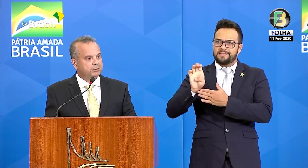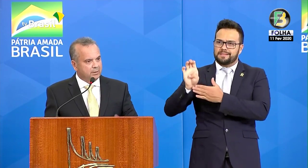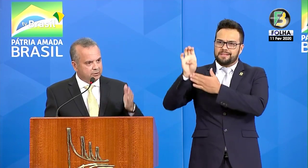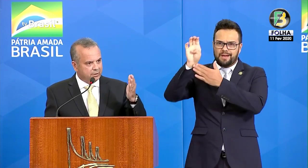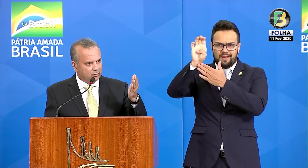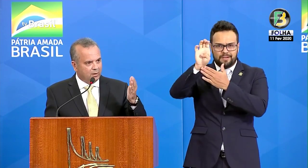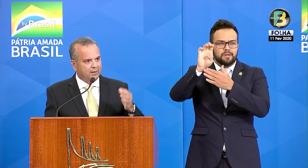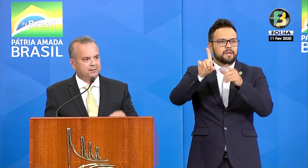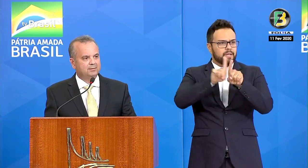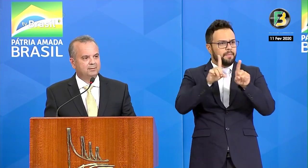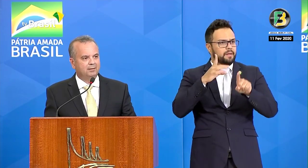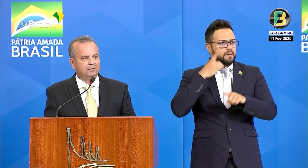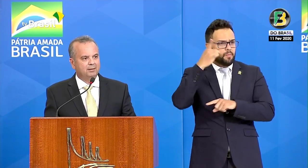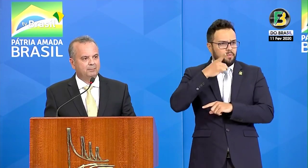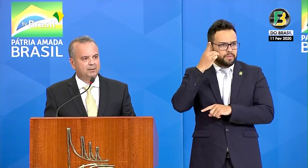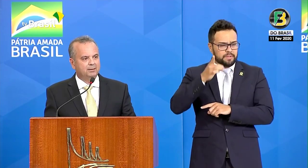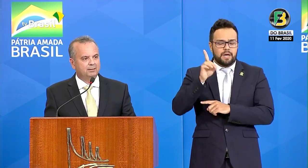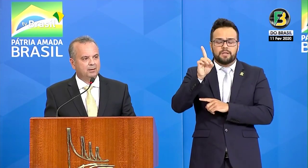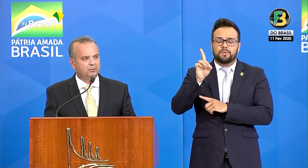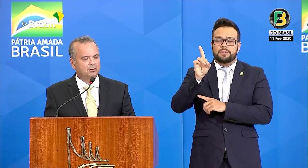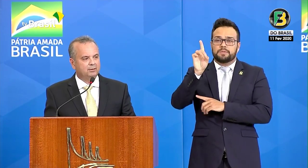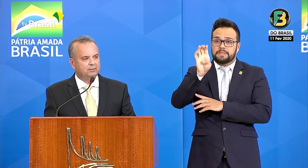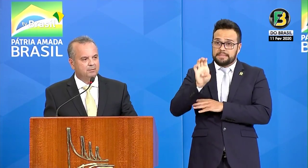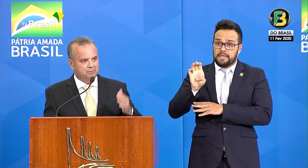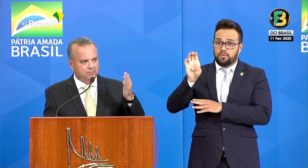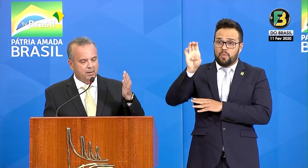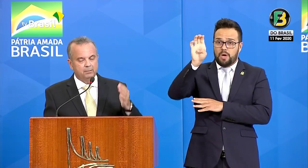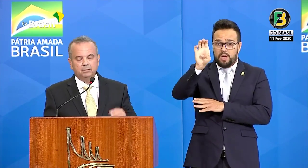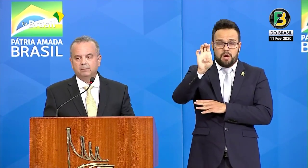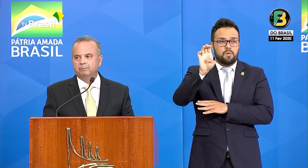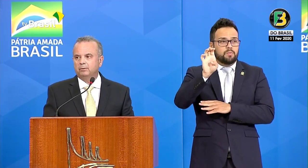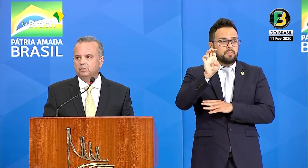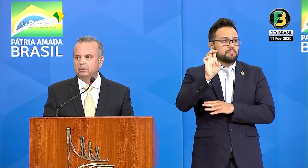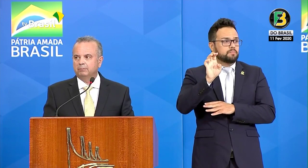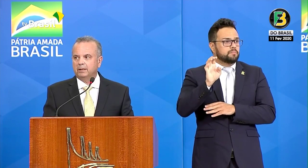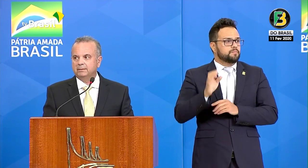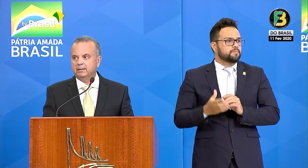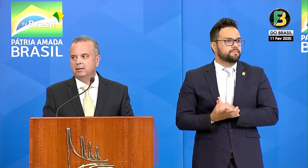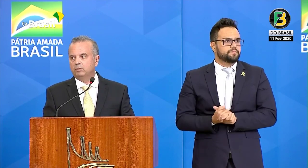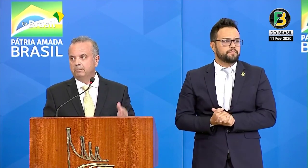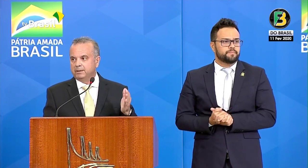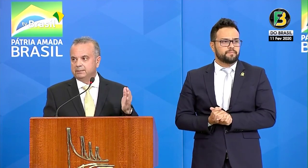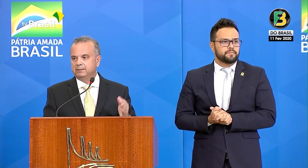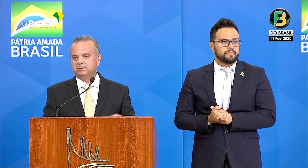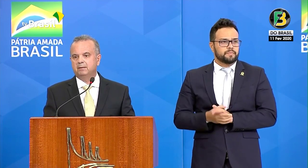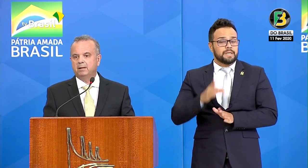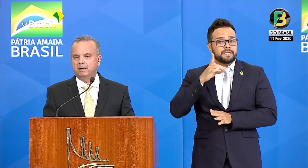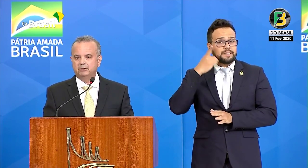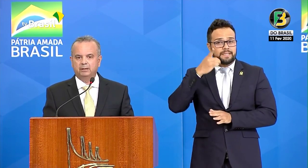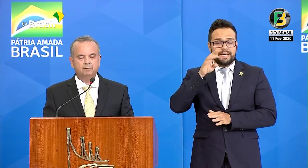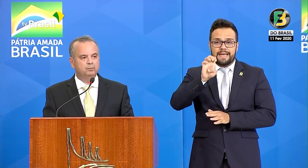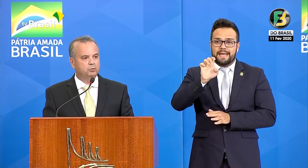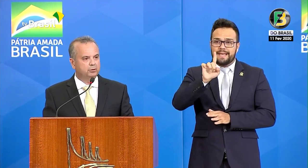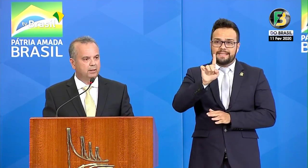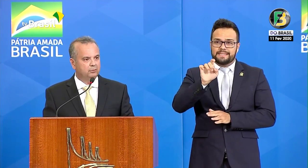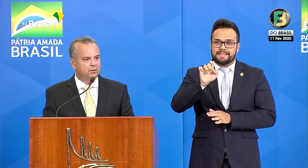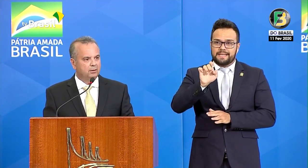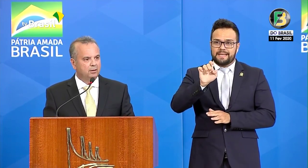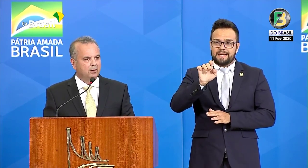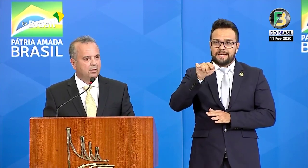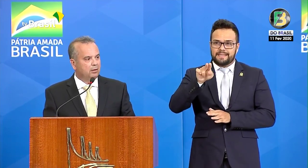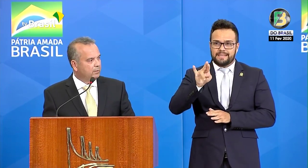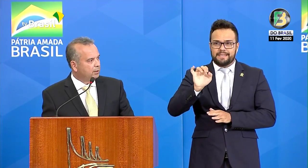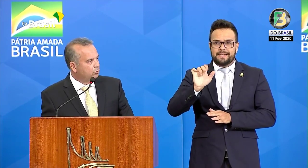os deputados estaduais, aqui representados, aqui, me permita, pelo deputado Ezequiel, que preside a Assembleia Legislativa do meu